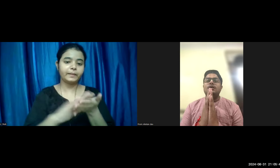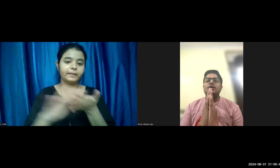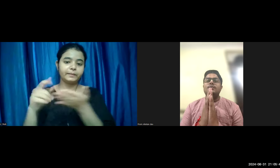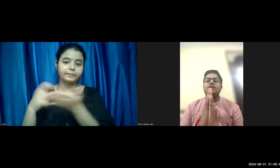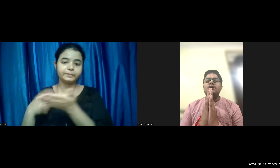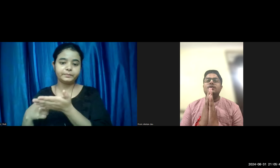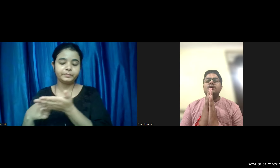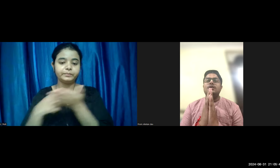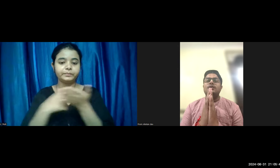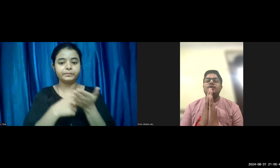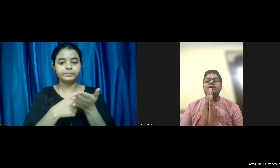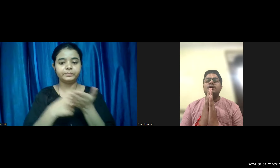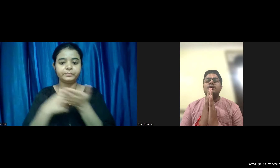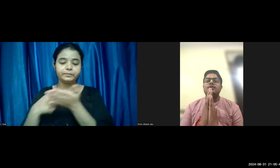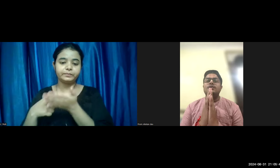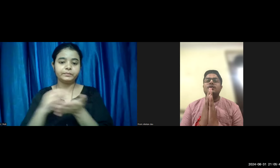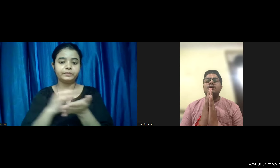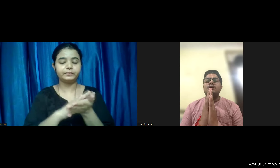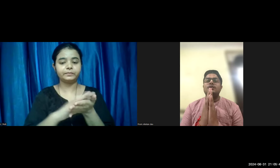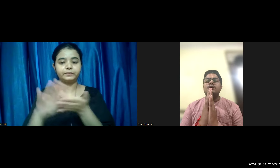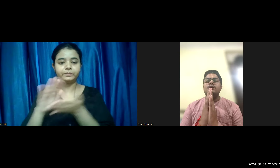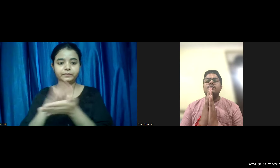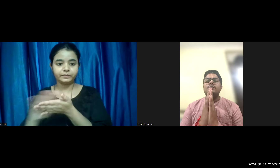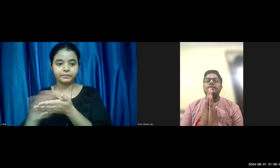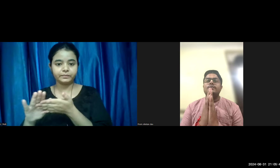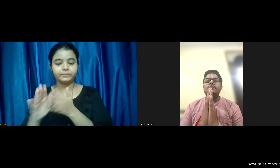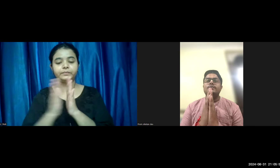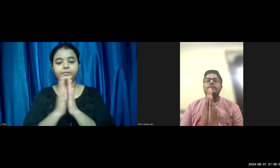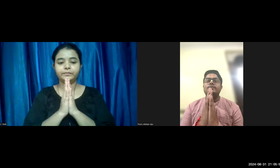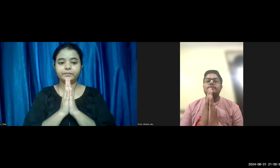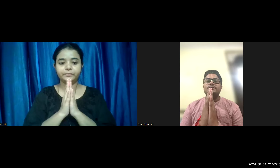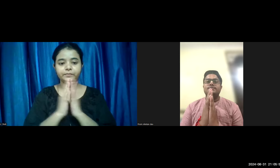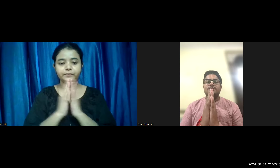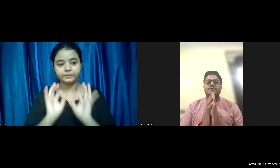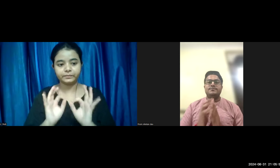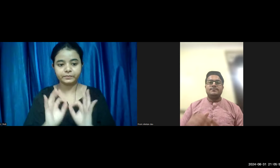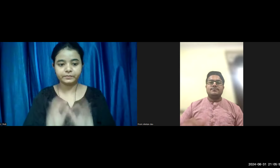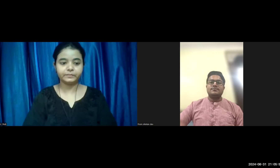हरे राम राम राम हरे हरे।